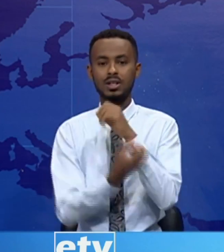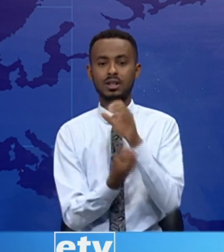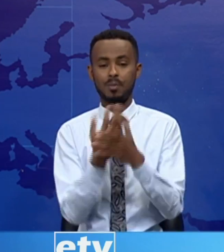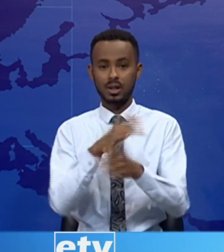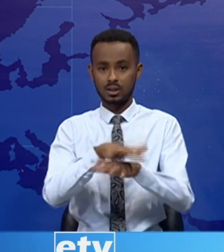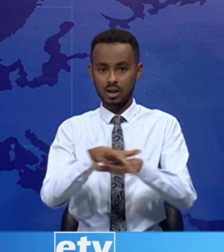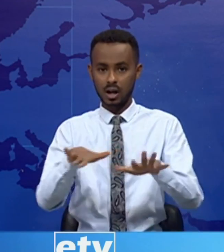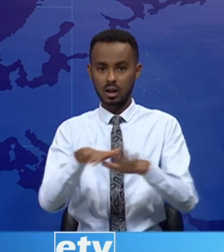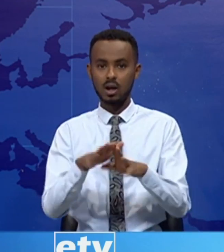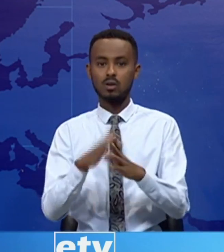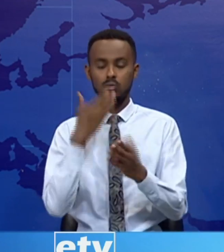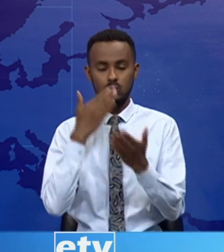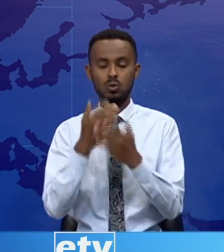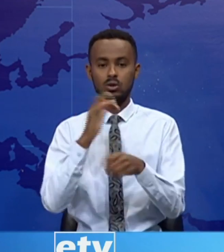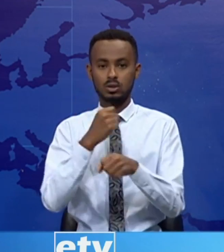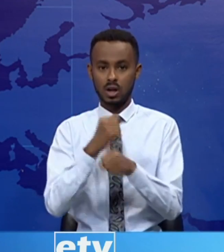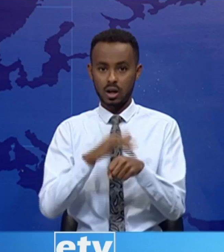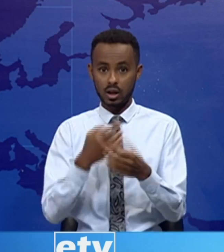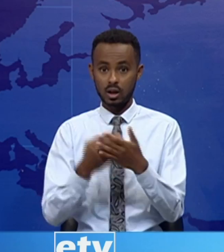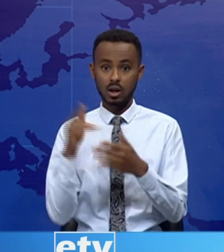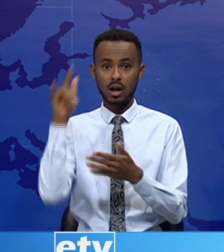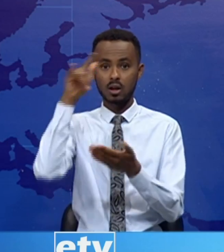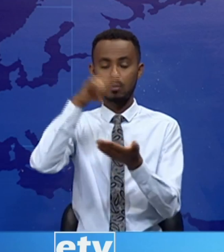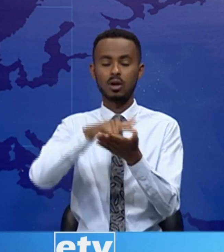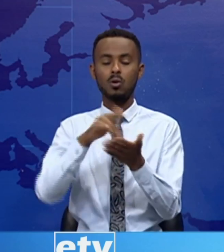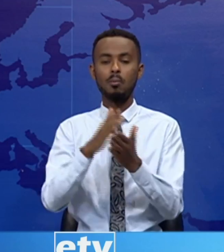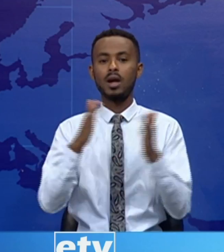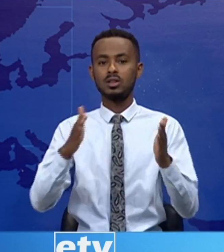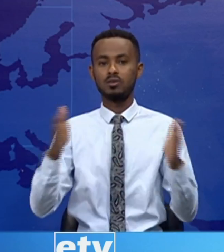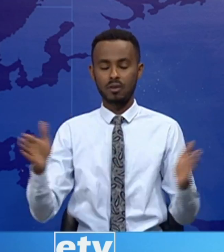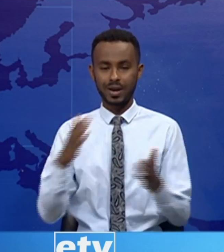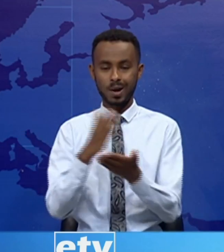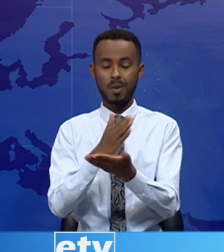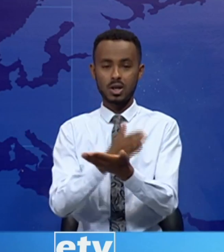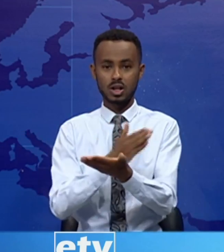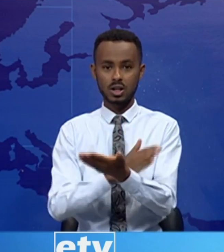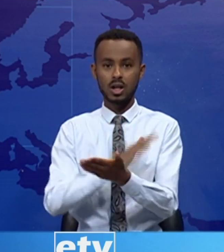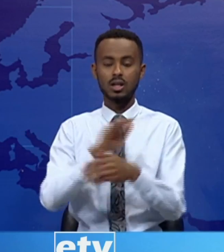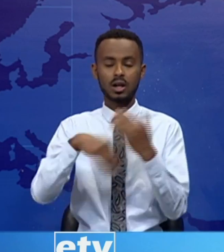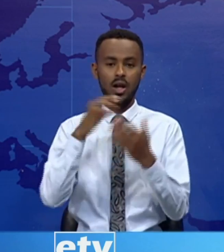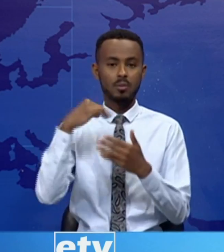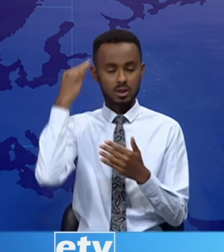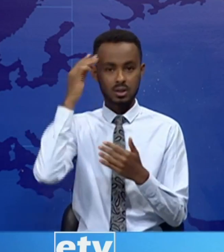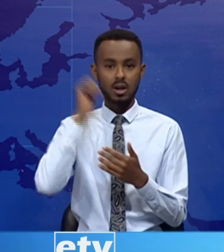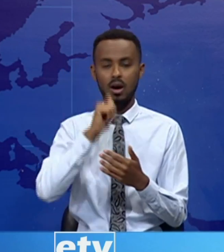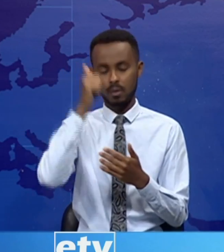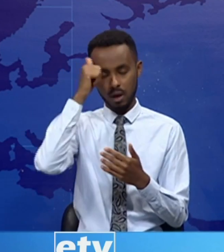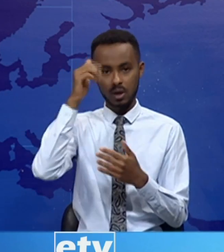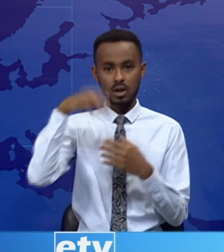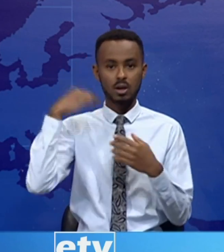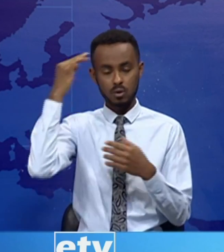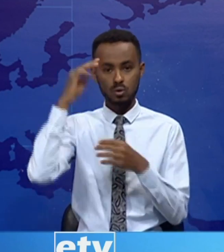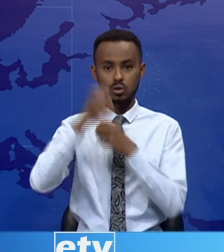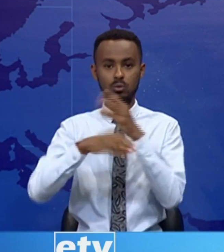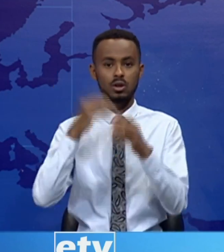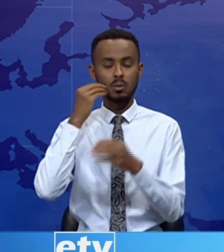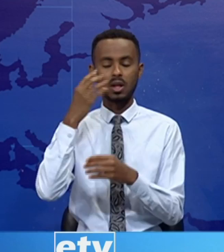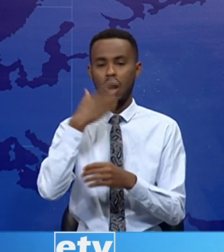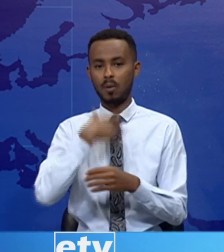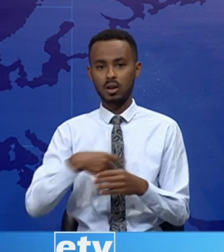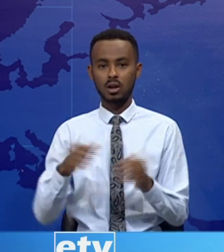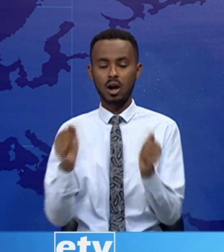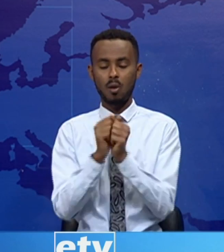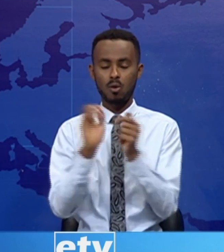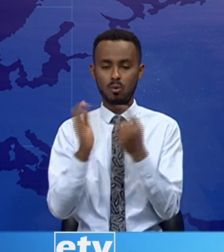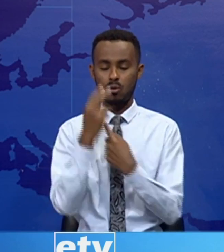ዝርጋታ እምርታ ላይ ነው። የነን ያየር መንገዱን ማስፋፊያና ማሻሻያ ጠቅላይ ሚኒስትር አብይ አህመድ ከሚኒስትሮች ምክር ቤት አባላት ጋር